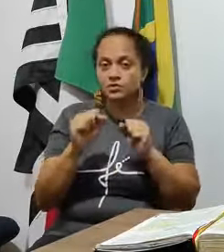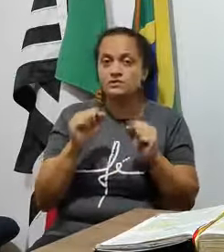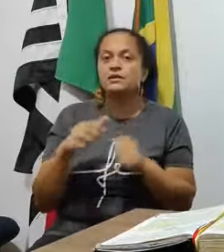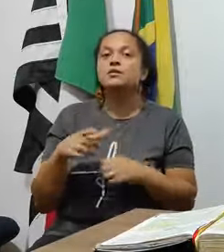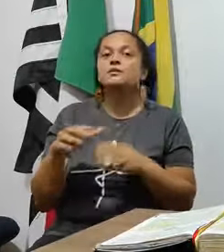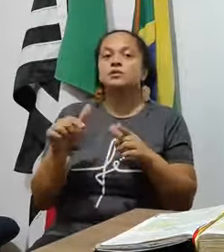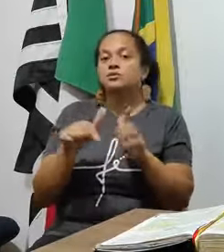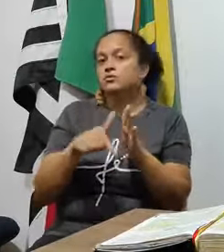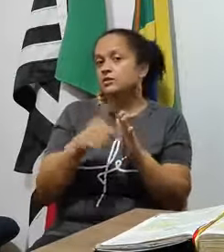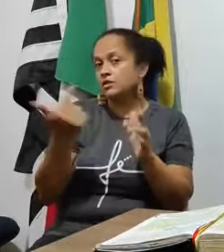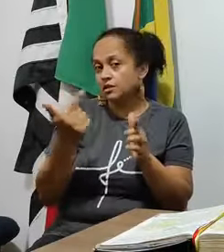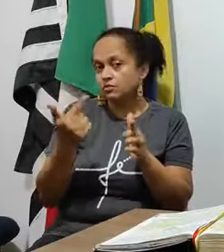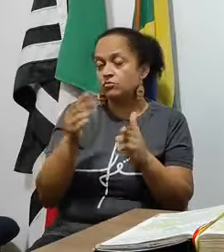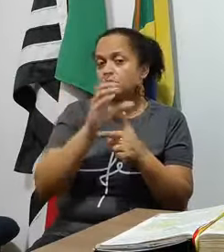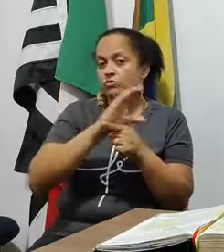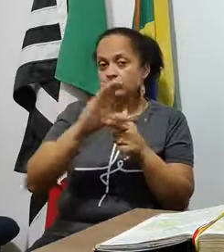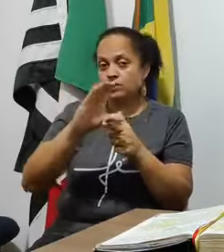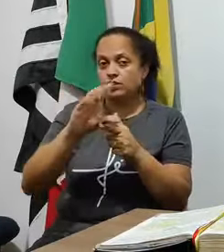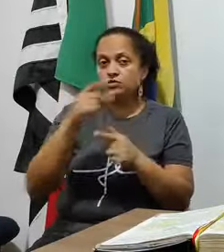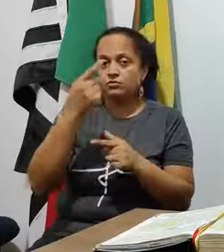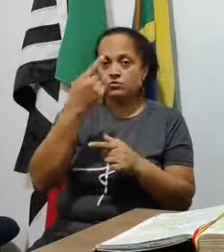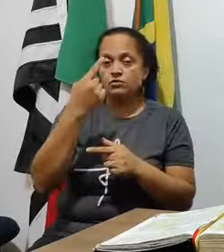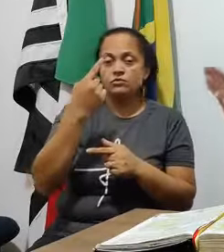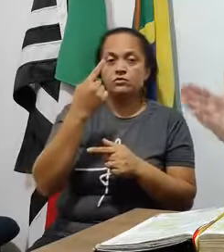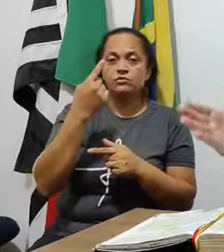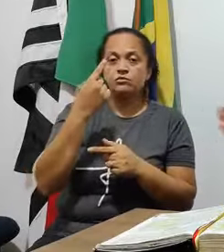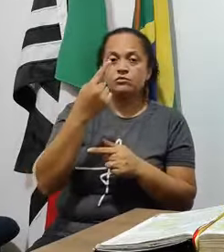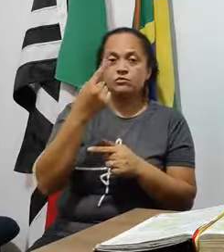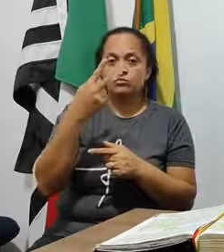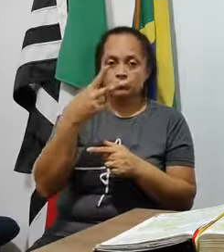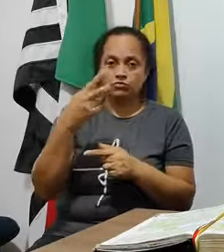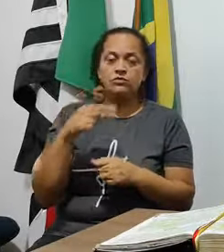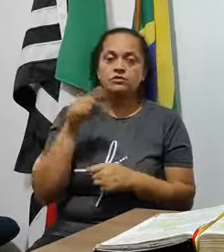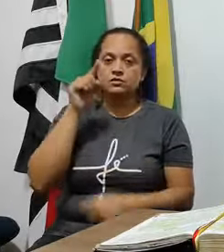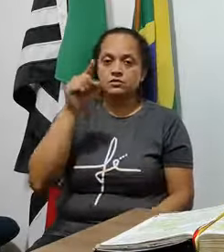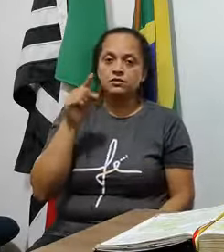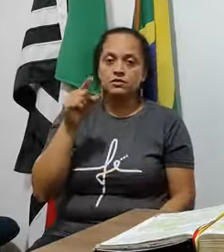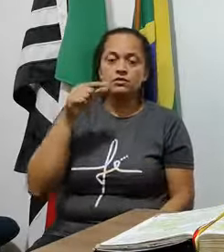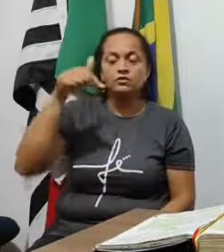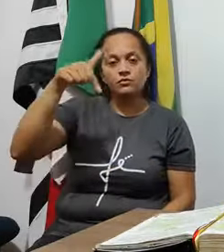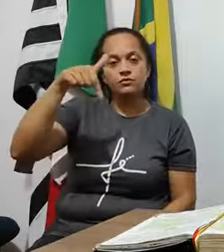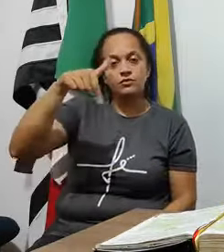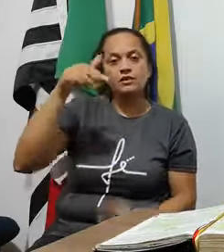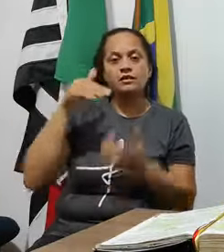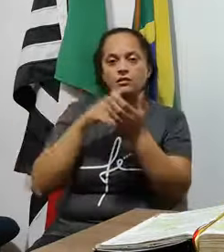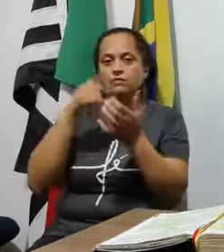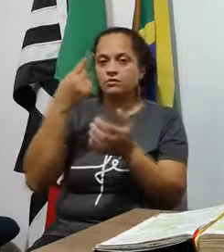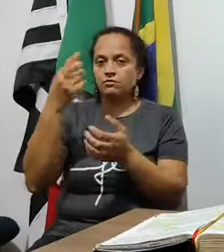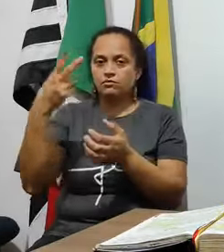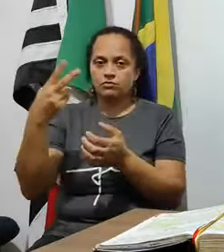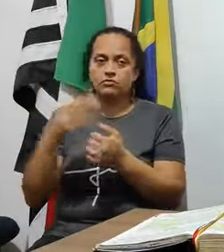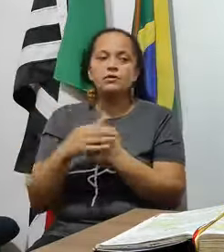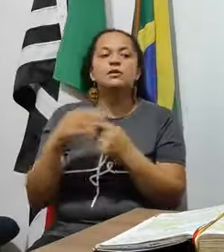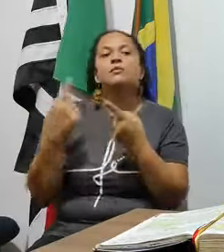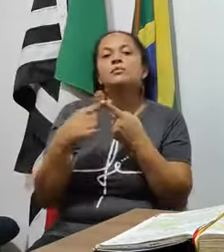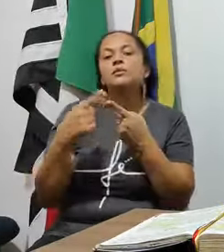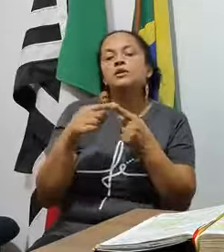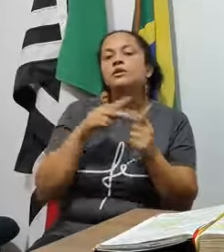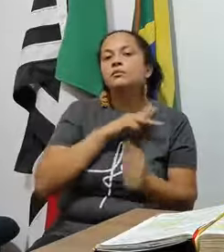12, do 7 ao 12, onde Jesus diz: minha graça te basta, porque o meu poder se aperfeiçoa na sua